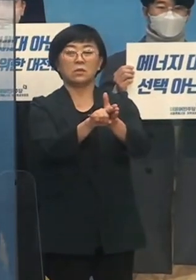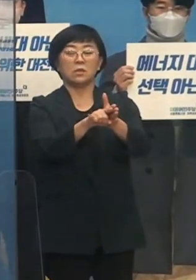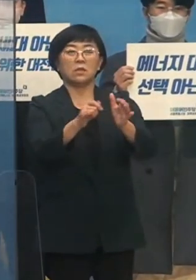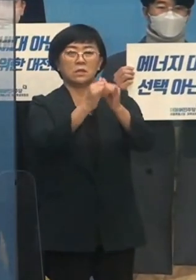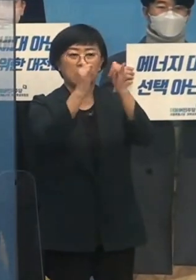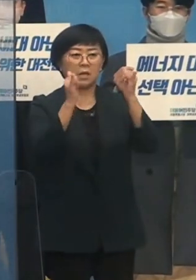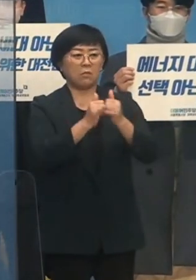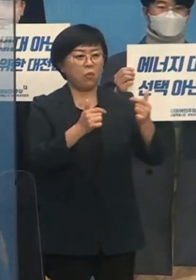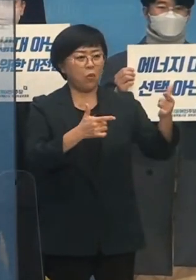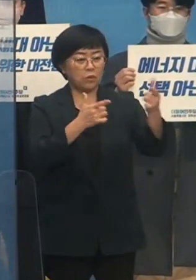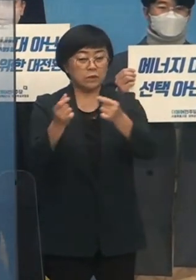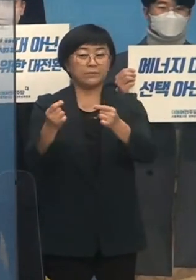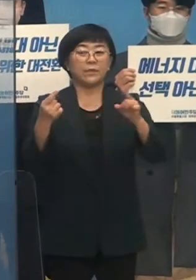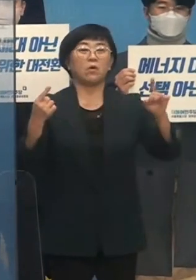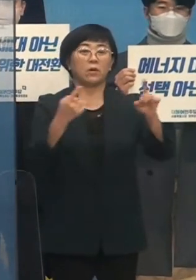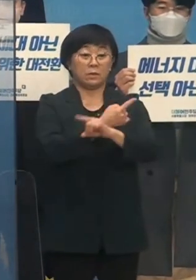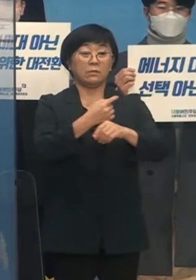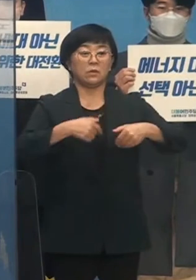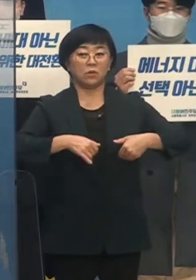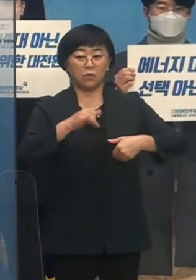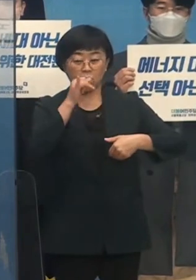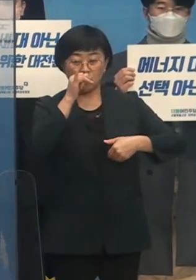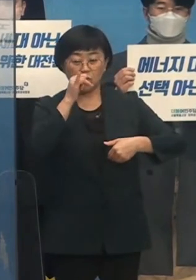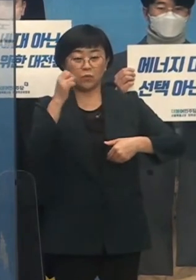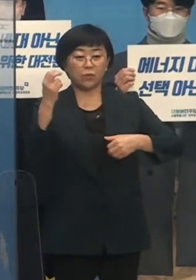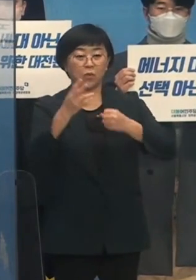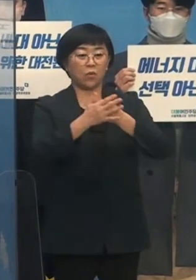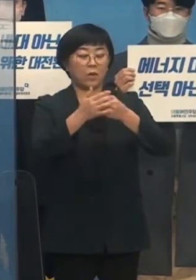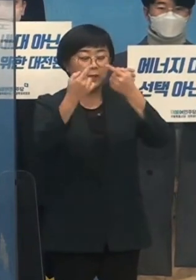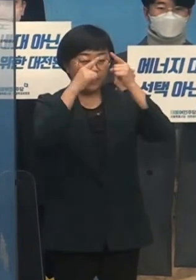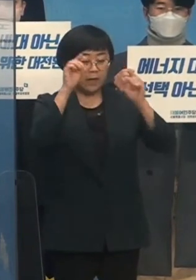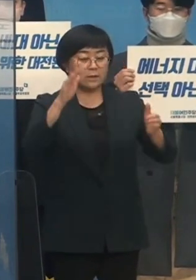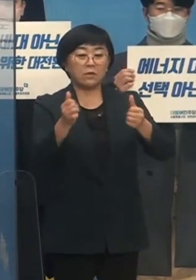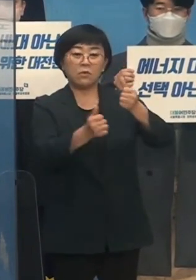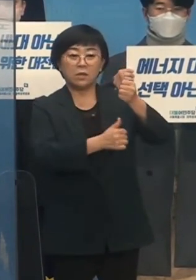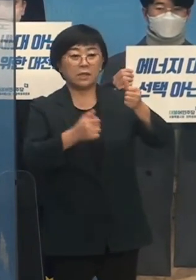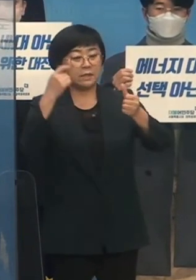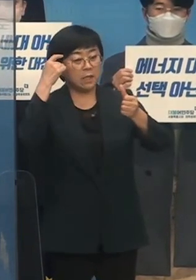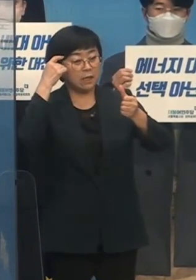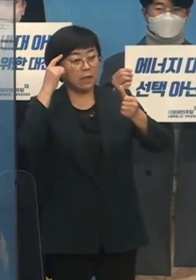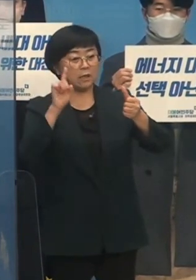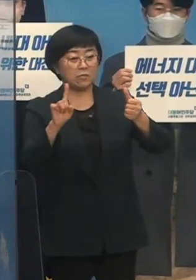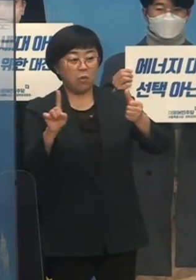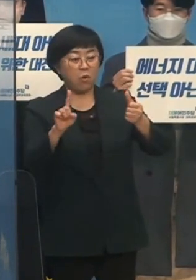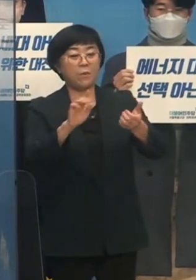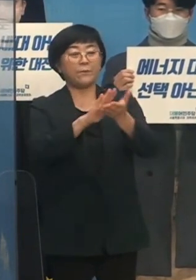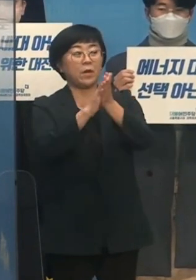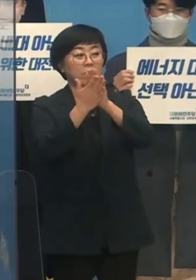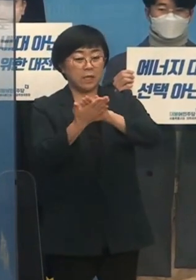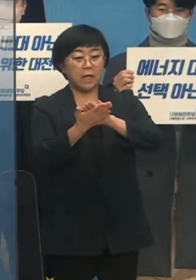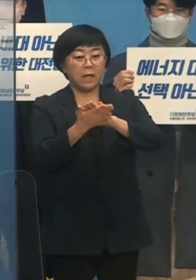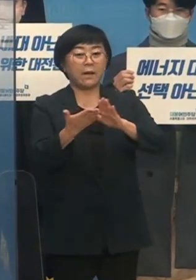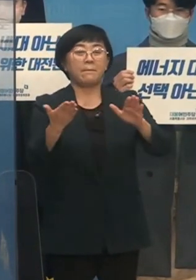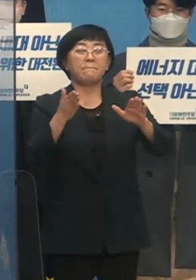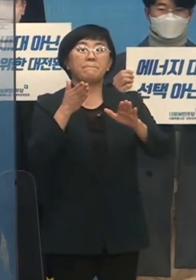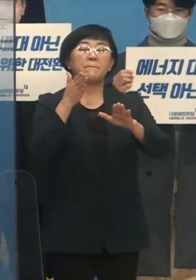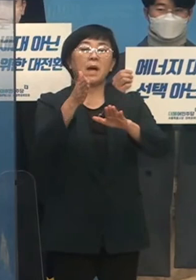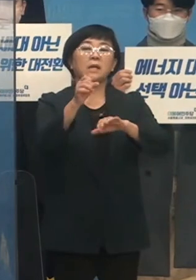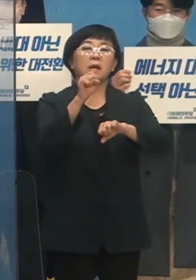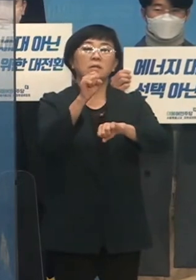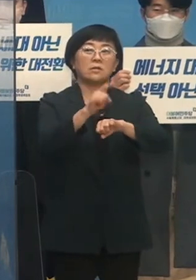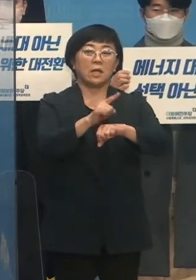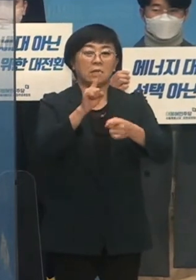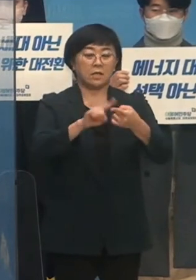사회 전반의 변화가 필요합니다. 우리 대학생위원회가 생각하는 변화의 방향성에 대해